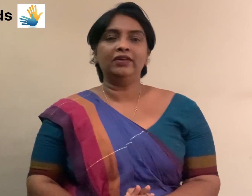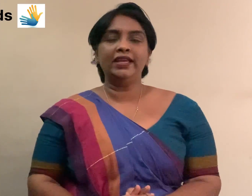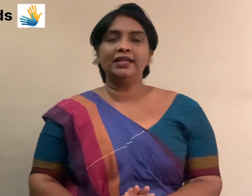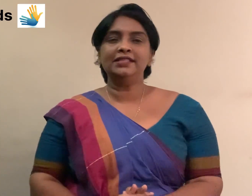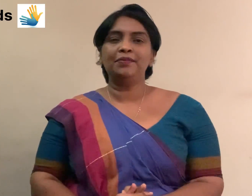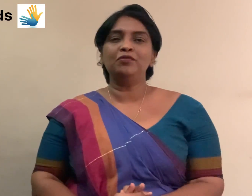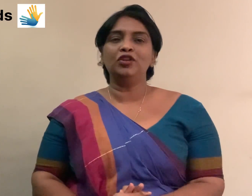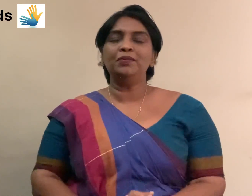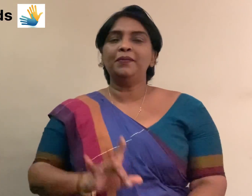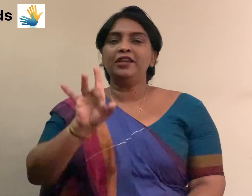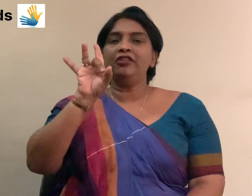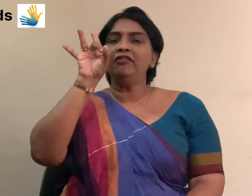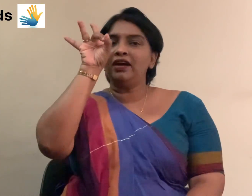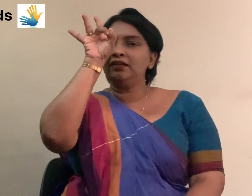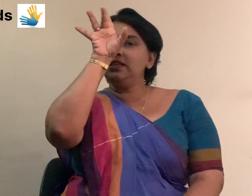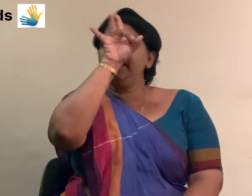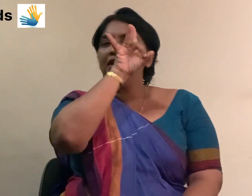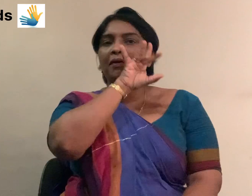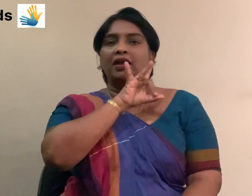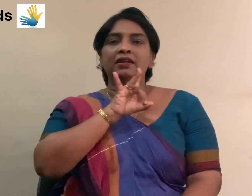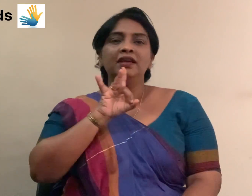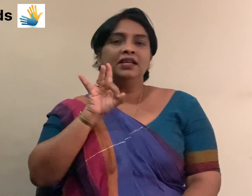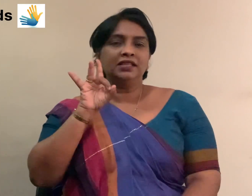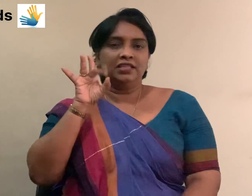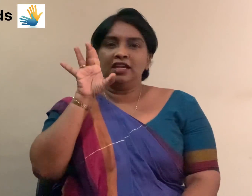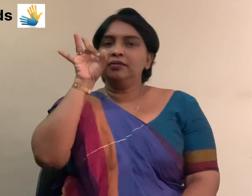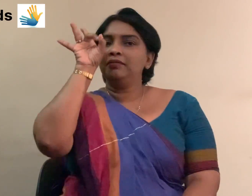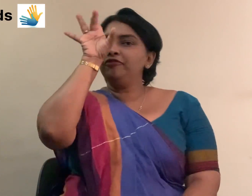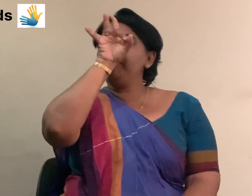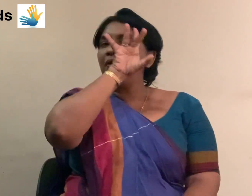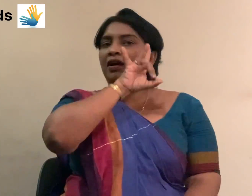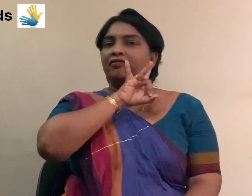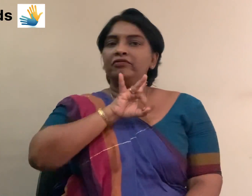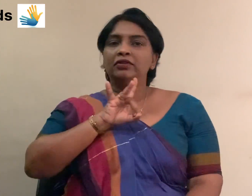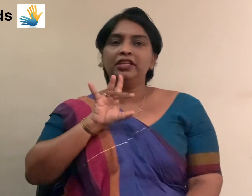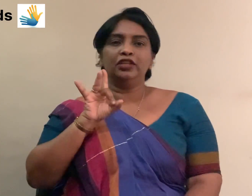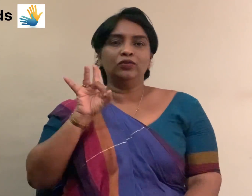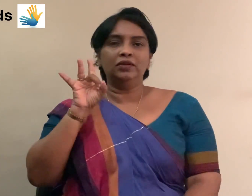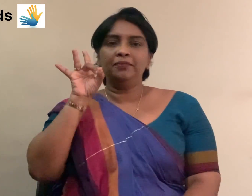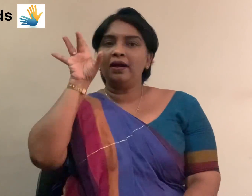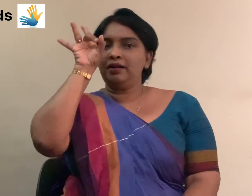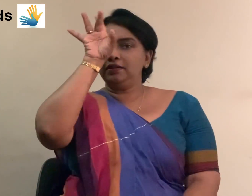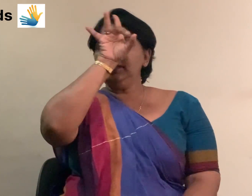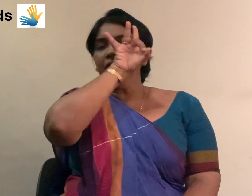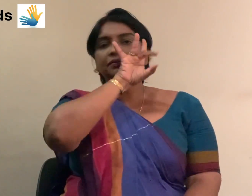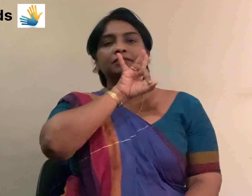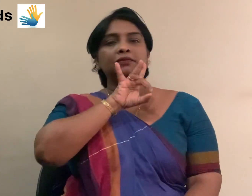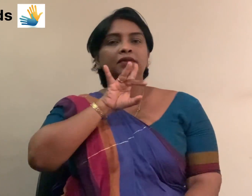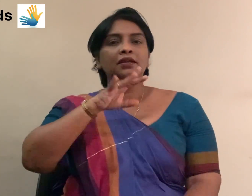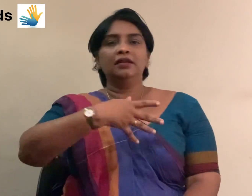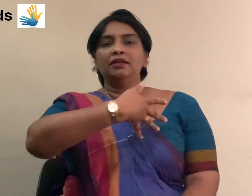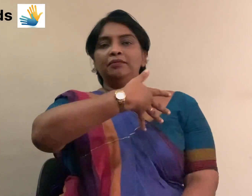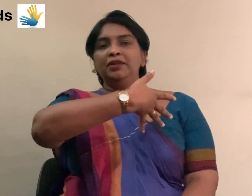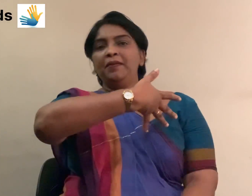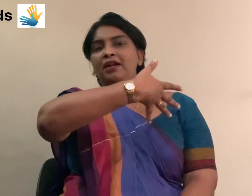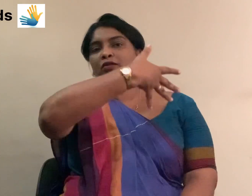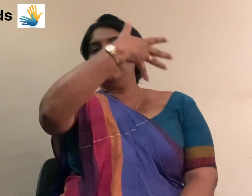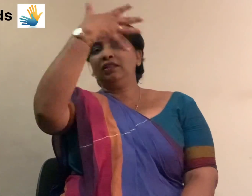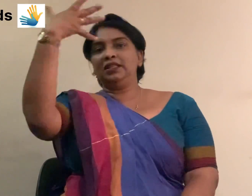ඒක නිසා අපි මුලින්ම පෙන්නන වර්ණ කියන පාට සංඥාව. පාට දේදුන්න පාට. මේක පාට ගොඩක් තියෙන